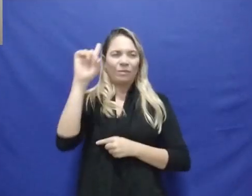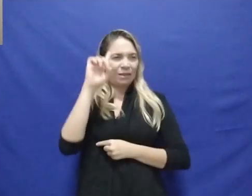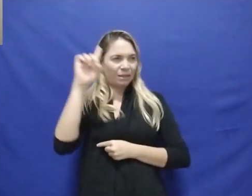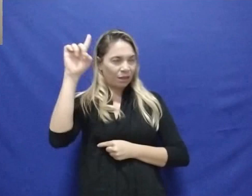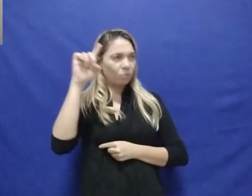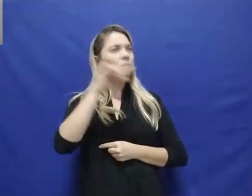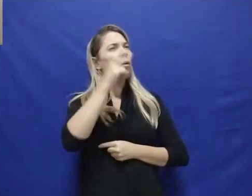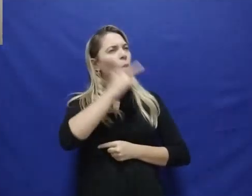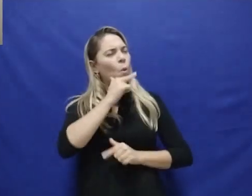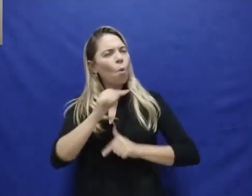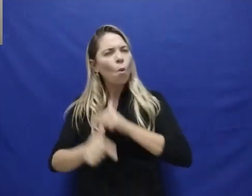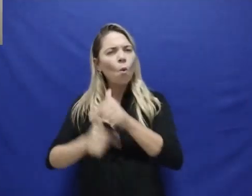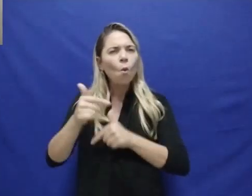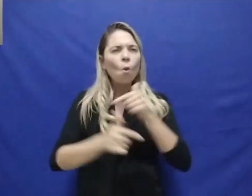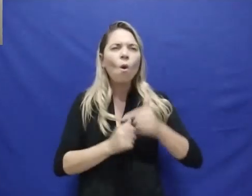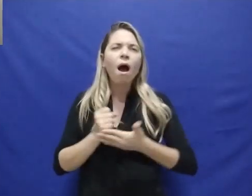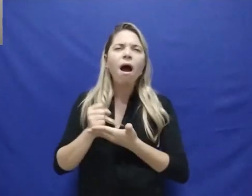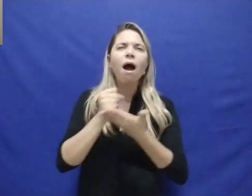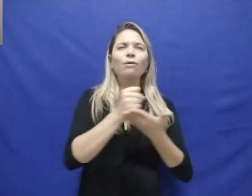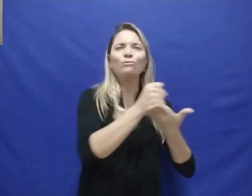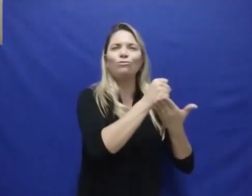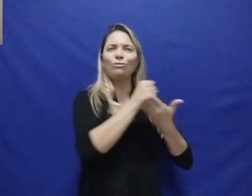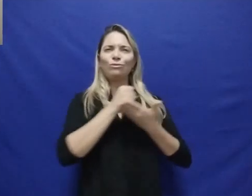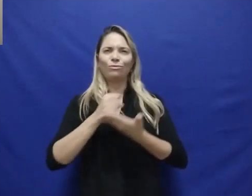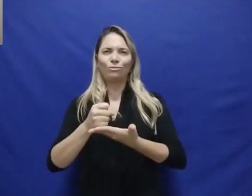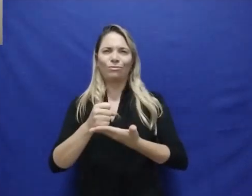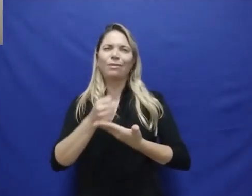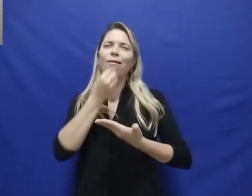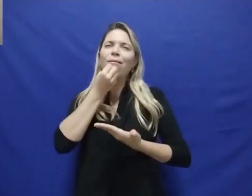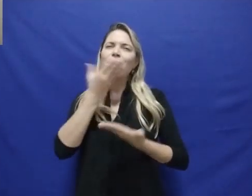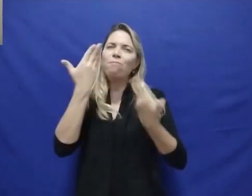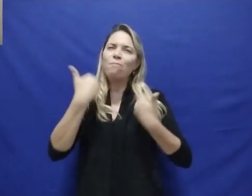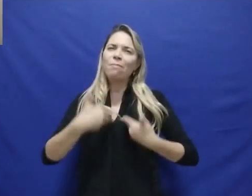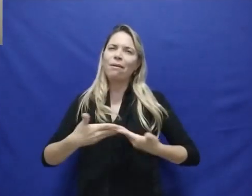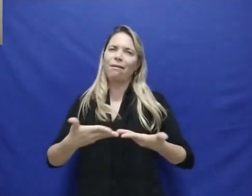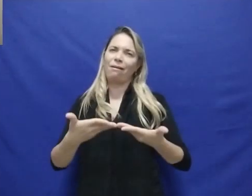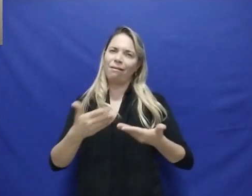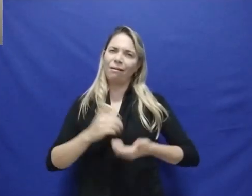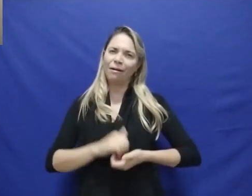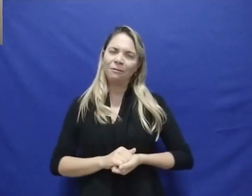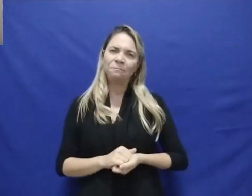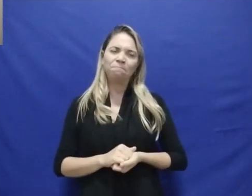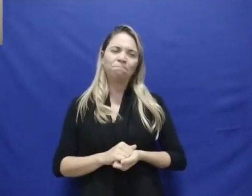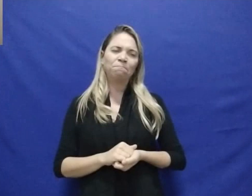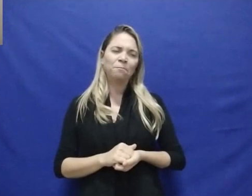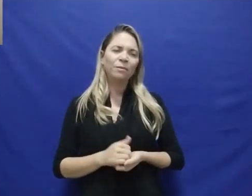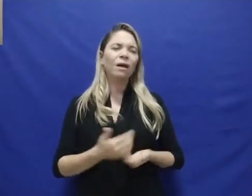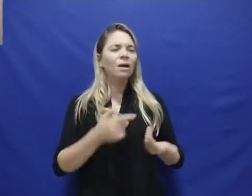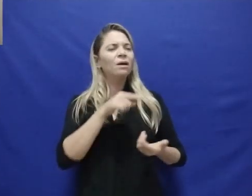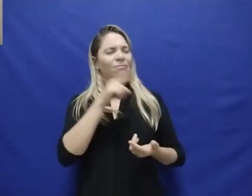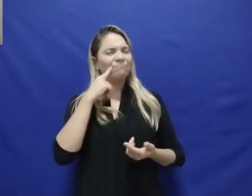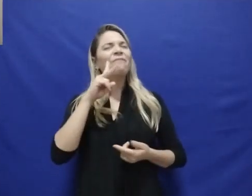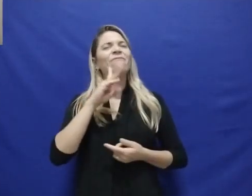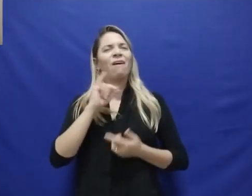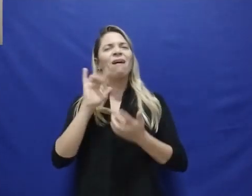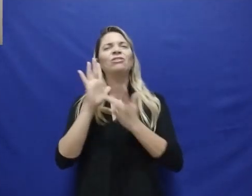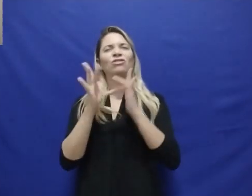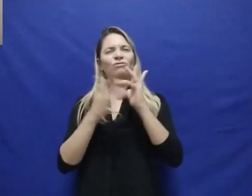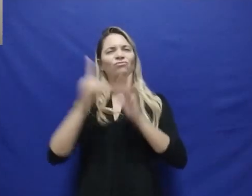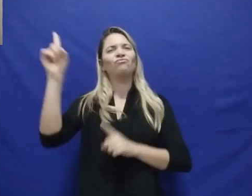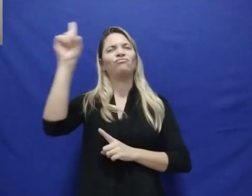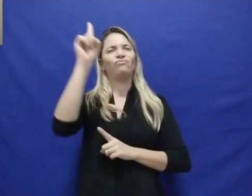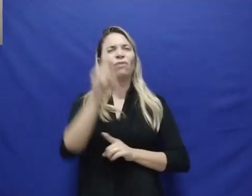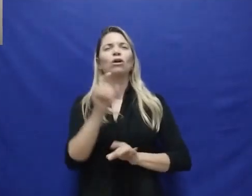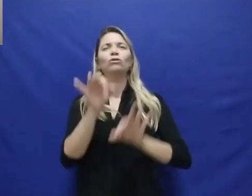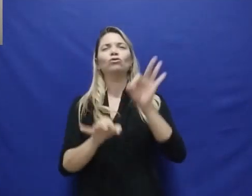obra. Conjuro-te perante Deus e Cristo Jesus, que há de julgar vivos e mortos, pela